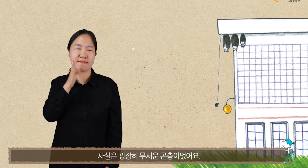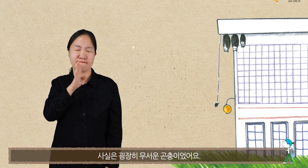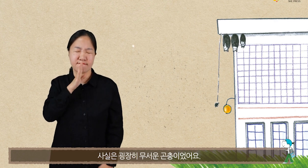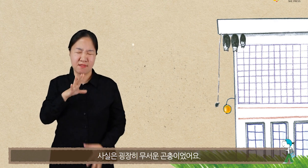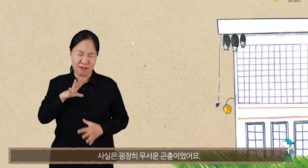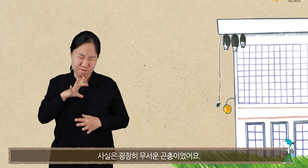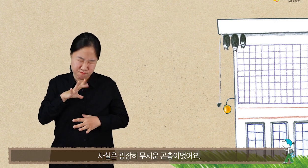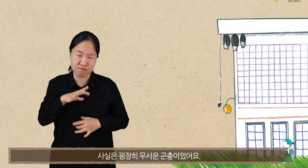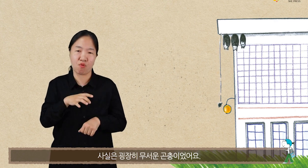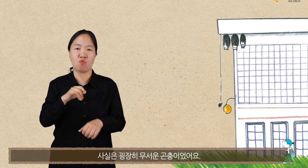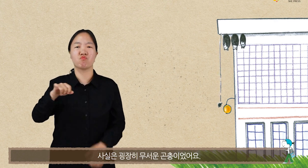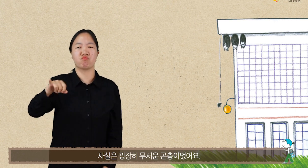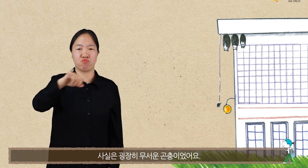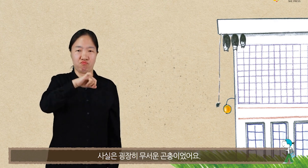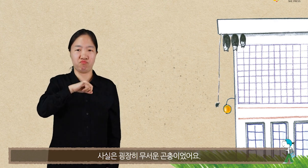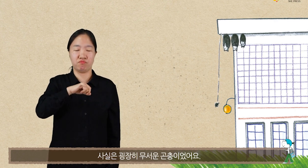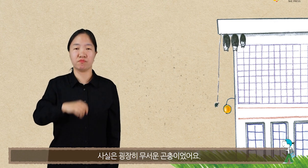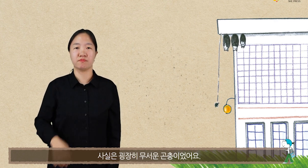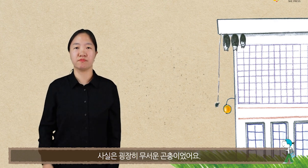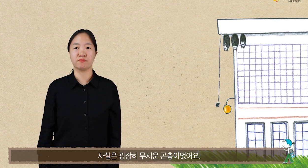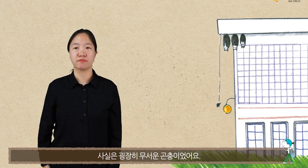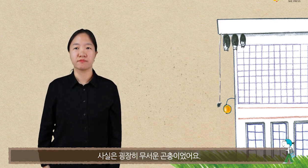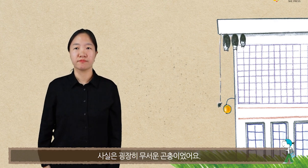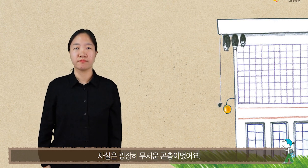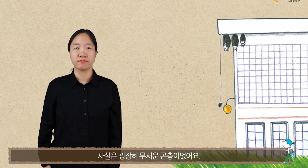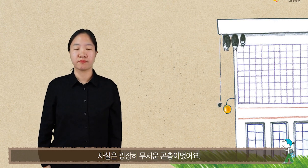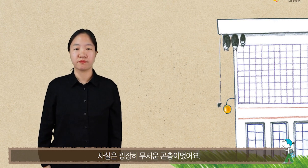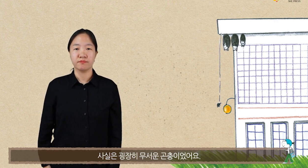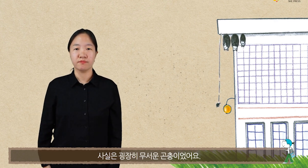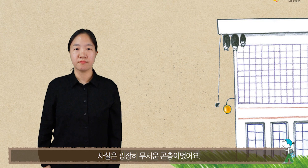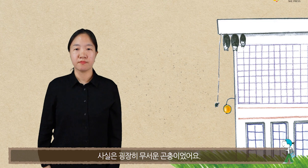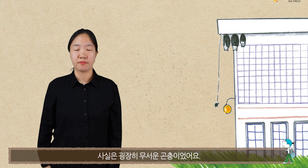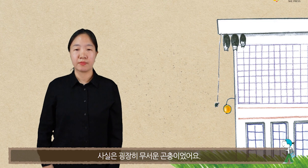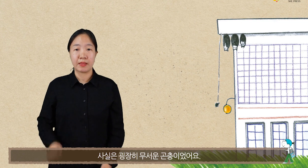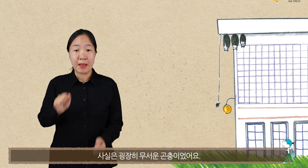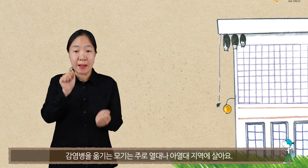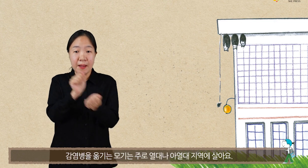사실은 굉장히 무서운 곤충이었어요.